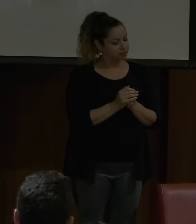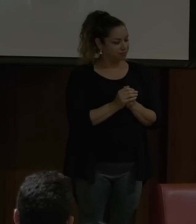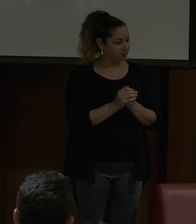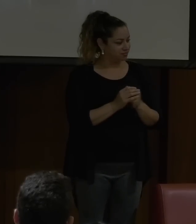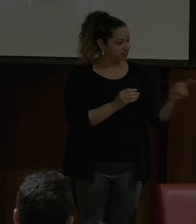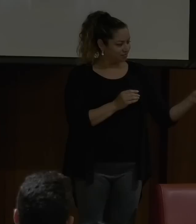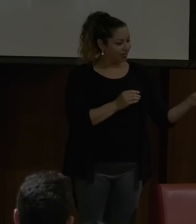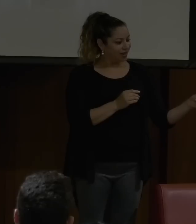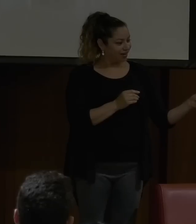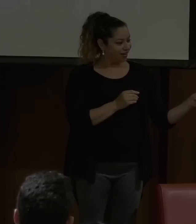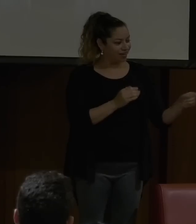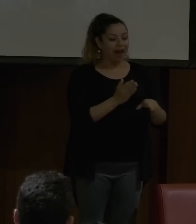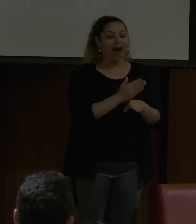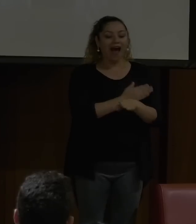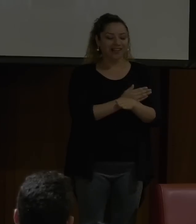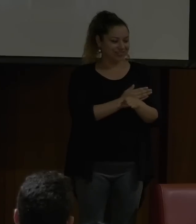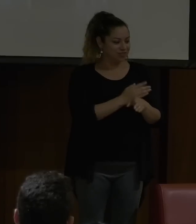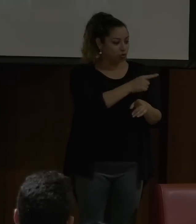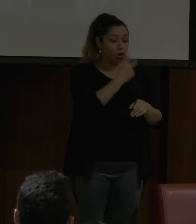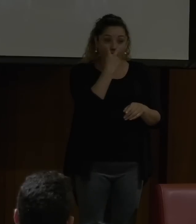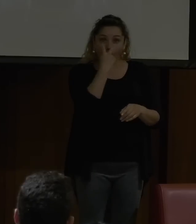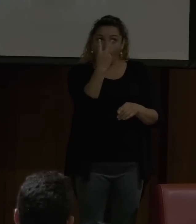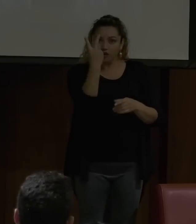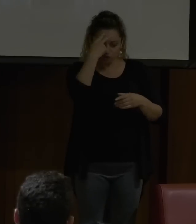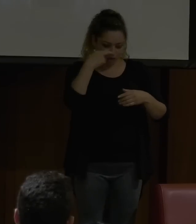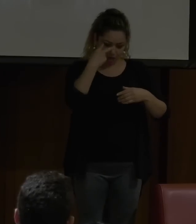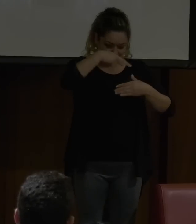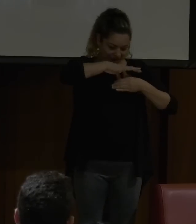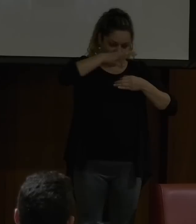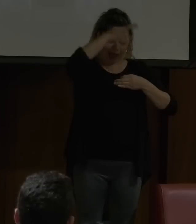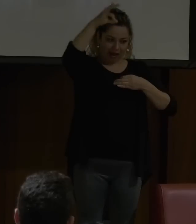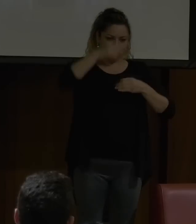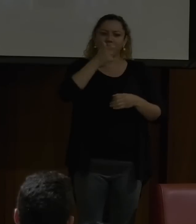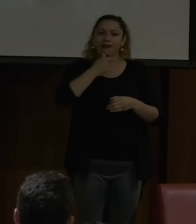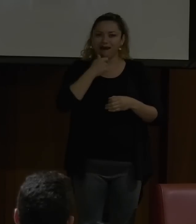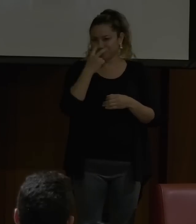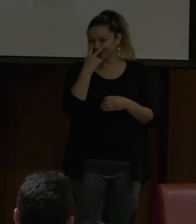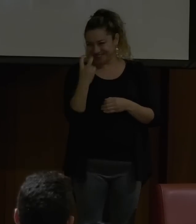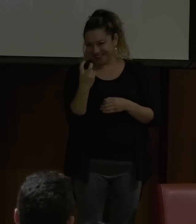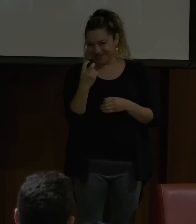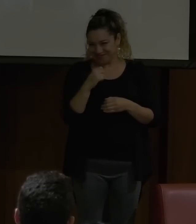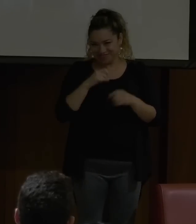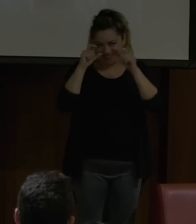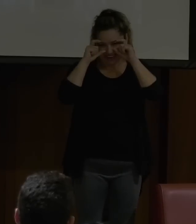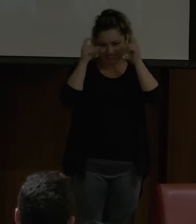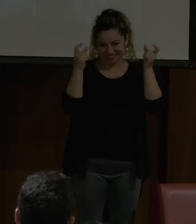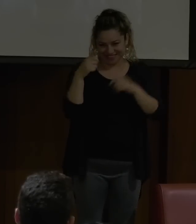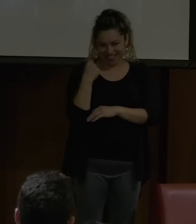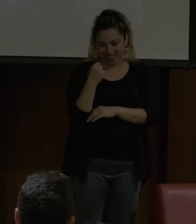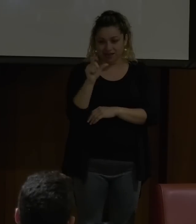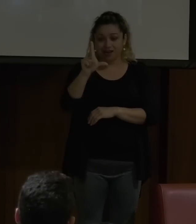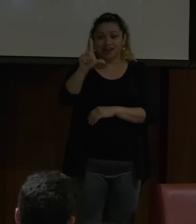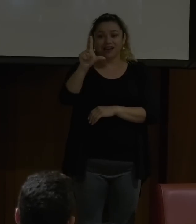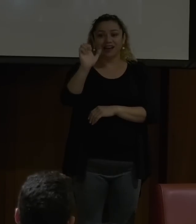Por lo menos Leandro tenía los ojos en el alma. Al menos no usaba gafas. Como habrán notado, este evento tiene